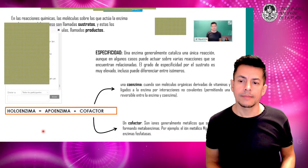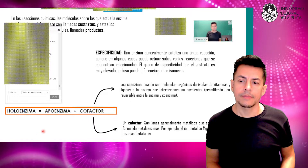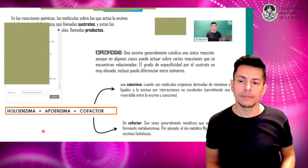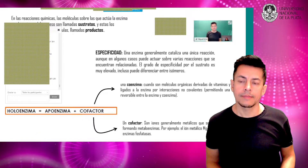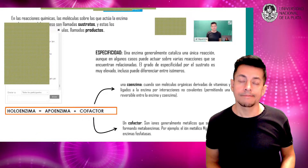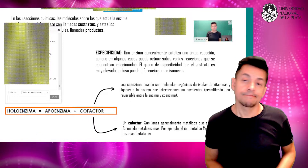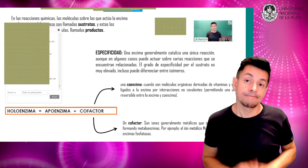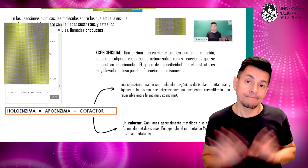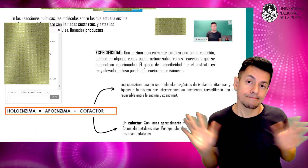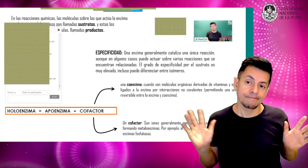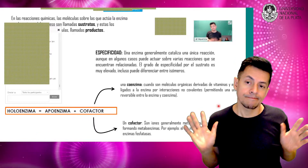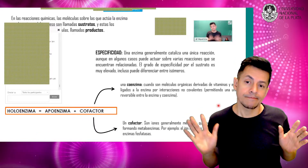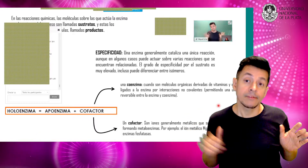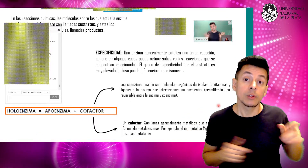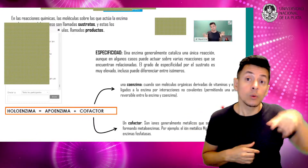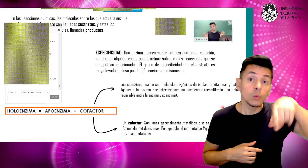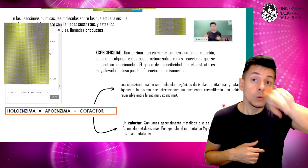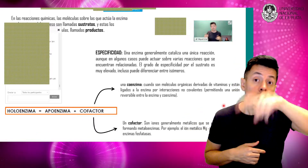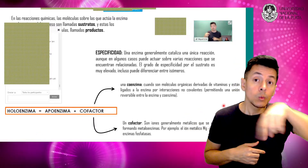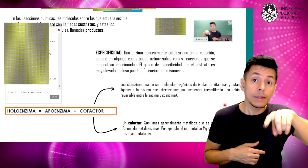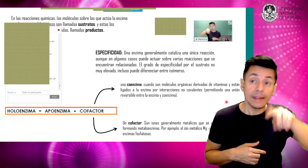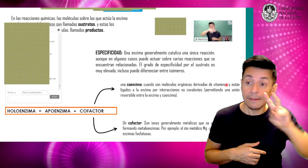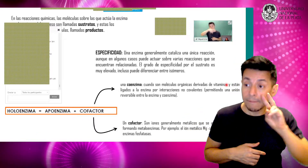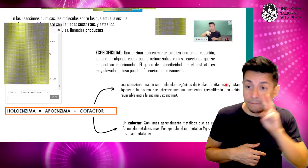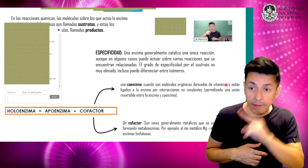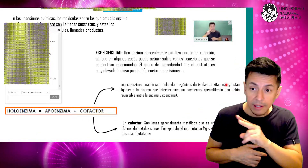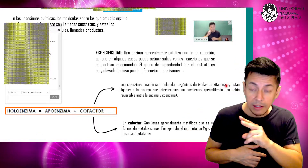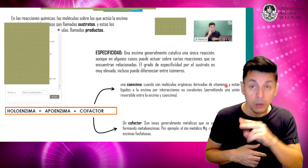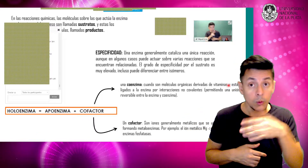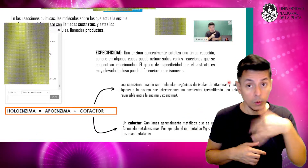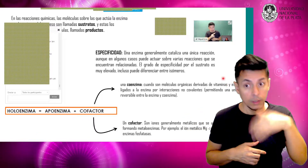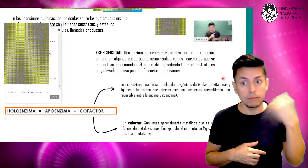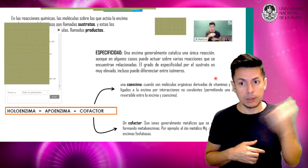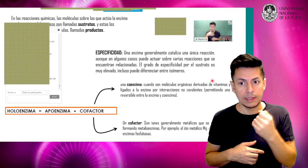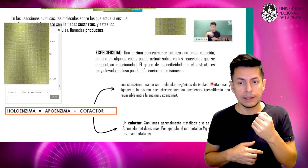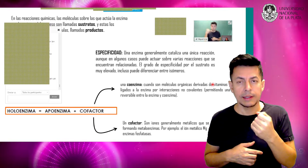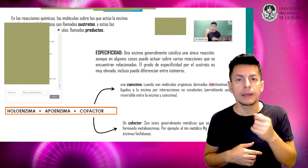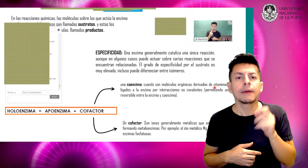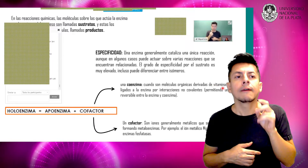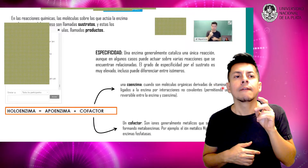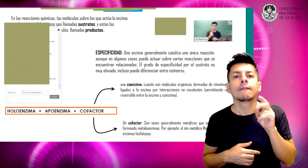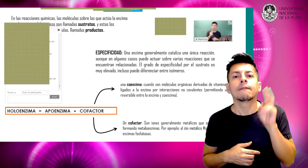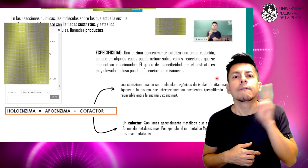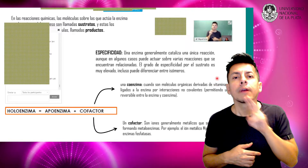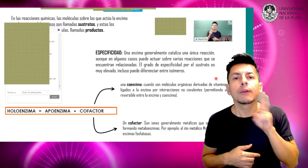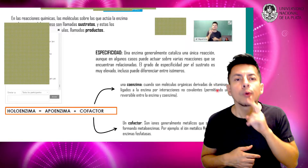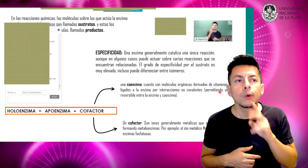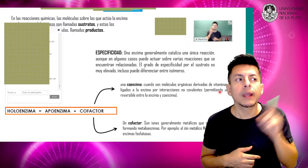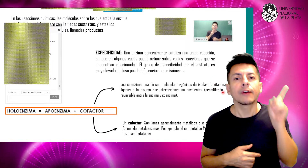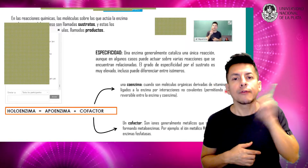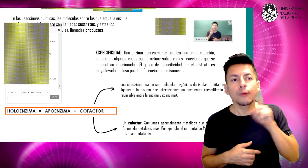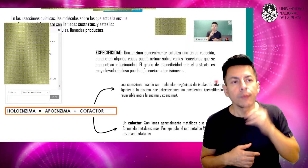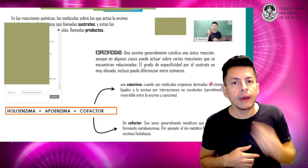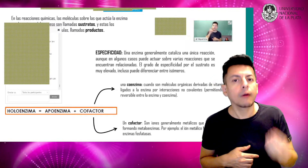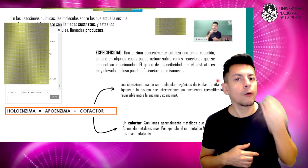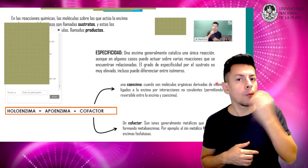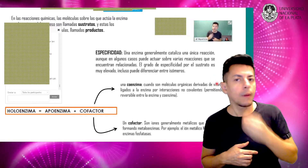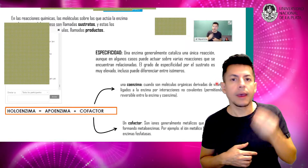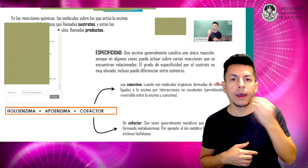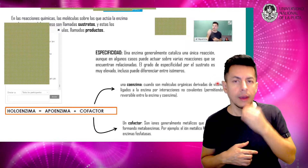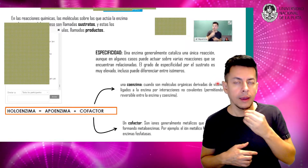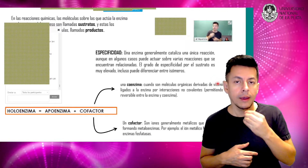Pero bueno, por eso fíjense que es importante que consumamos vegetales y frutas y vegetales para